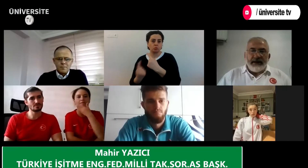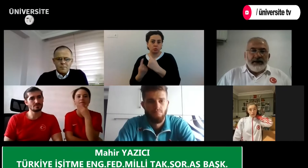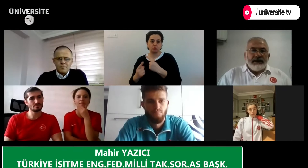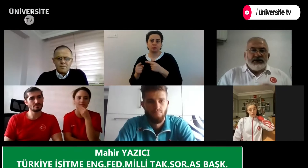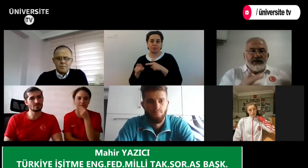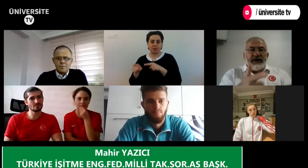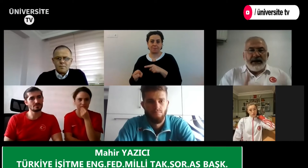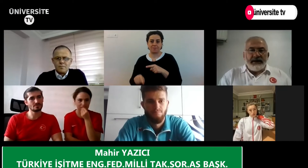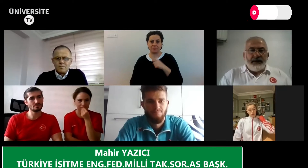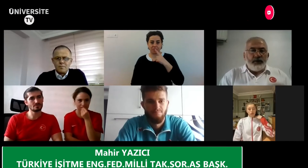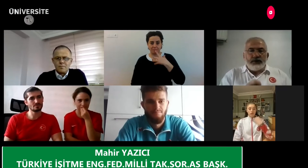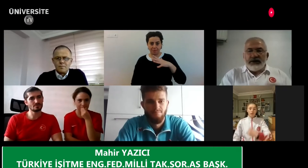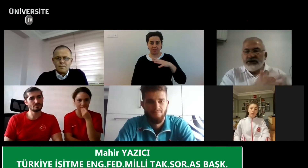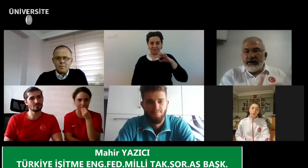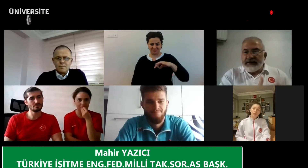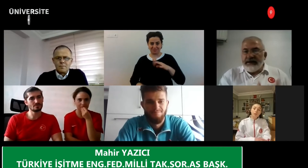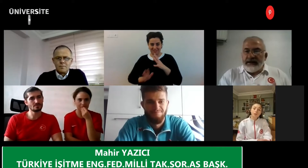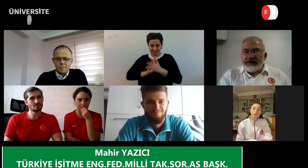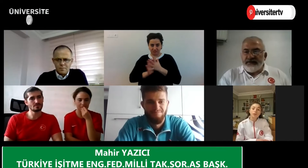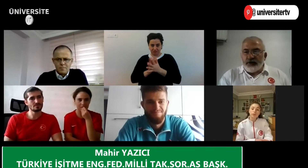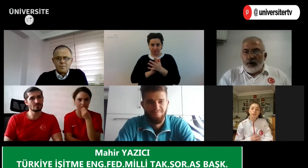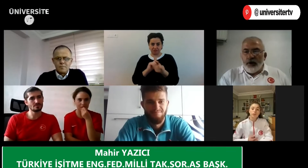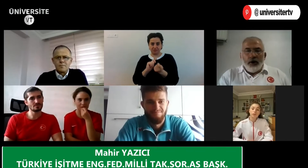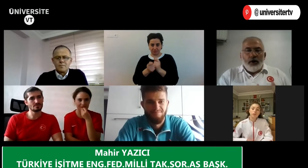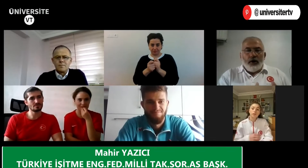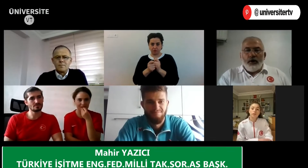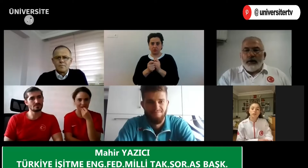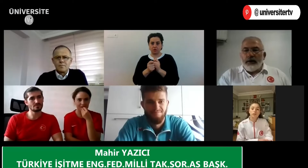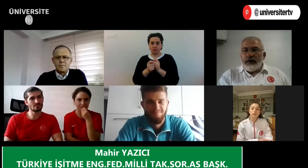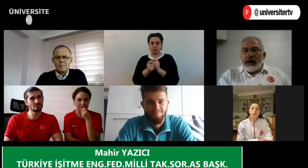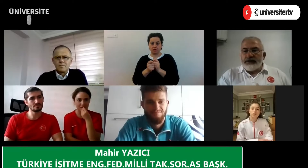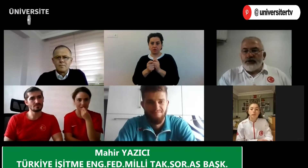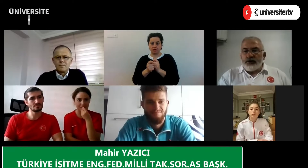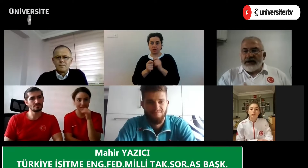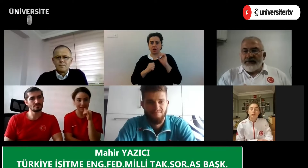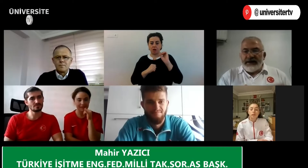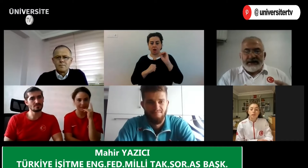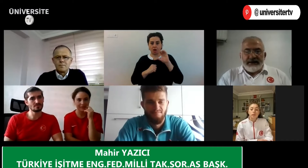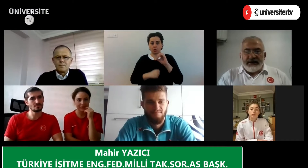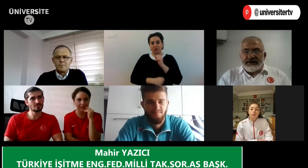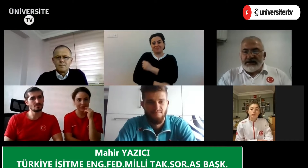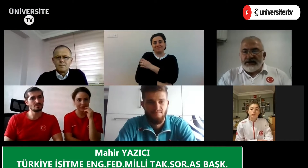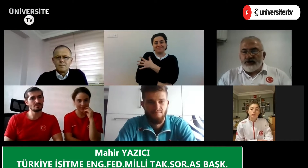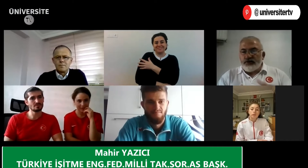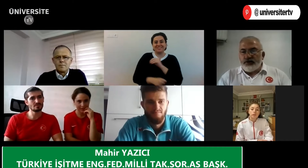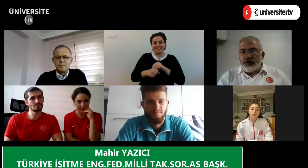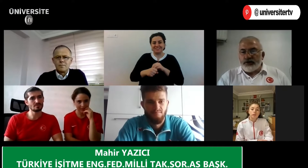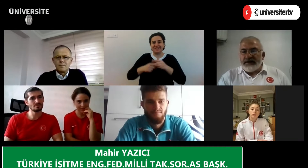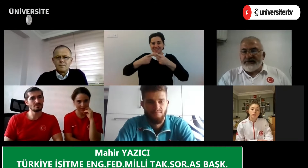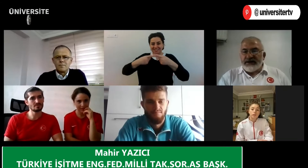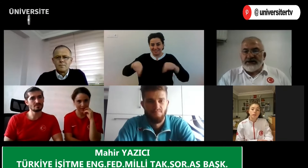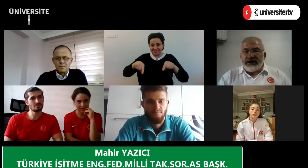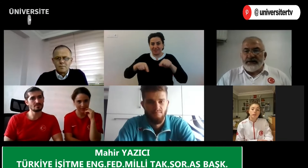Mesela şimdi Berrak ne yapıyor? Burada işaret diliyle çeviriyor. O antrenör kademelerinde birinci, ikinci, üçüncü,